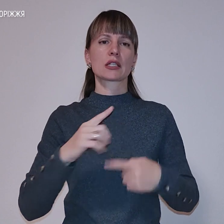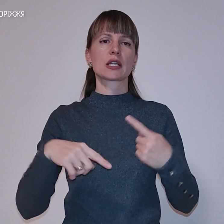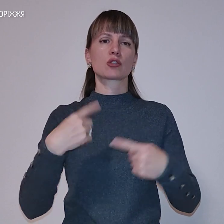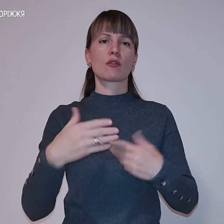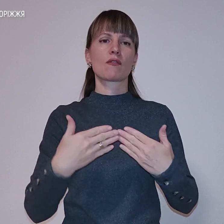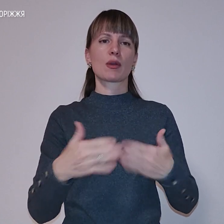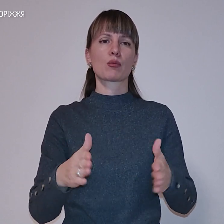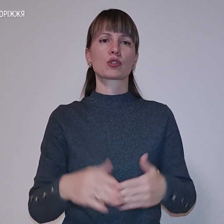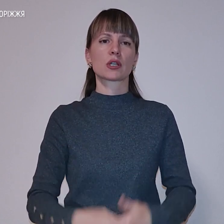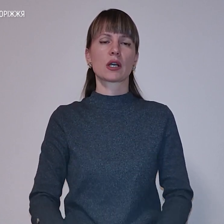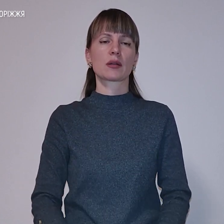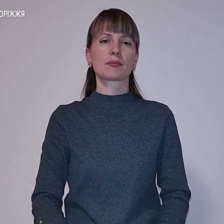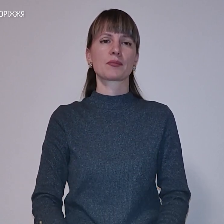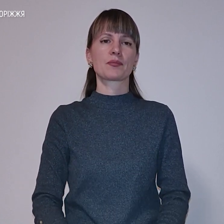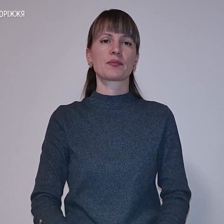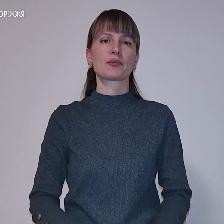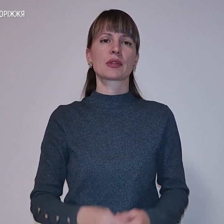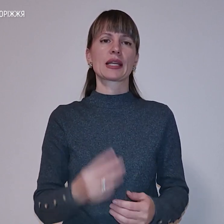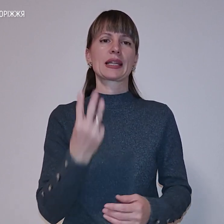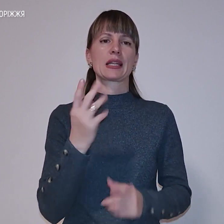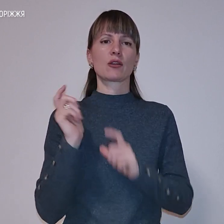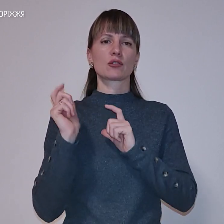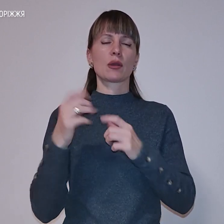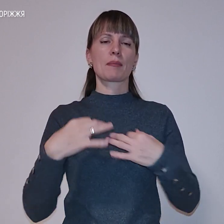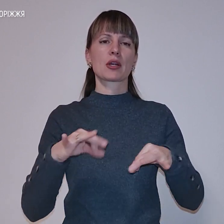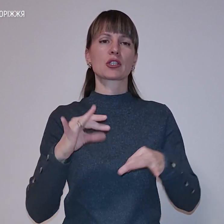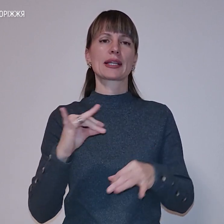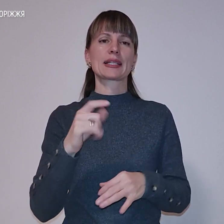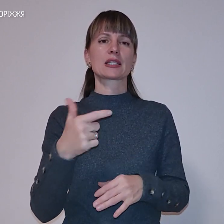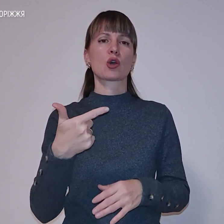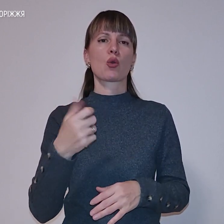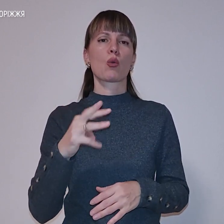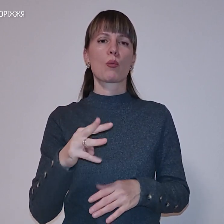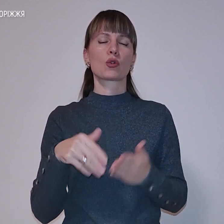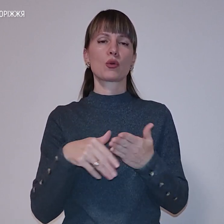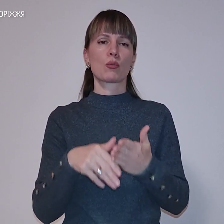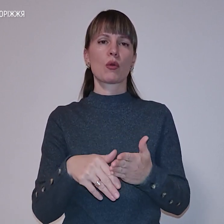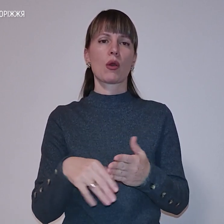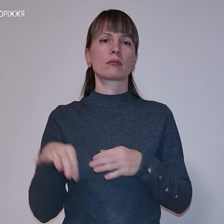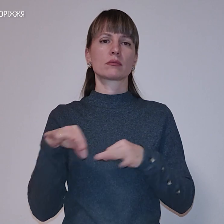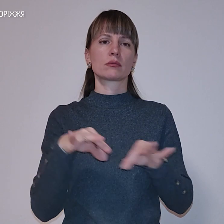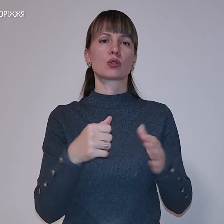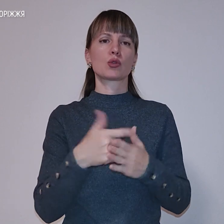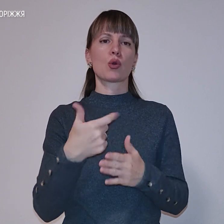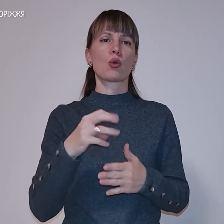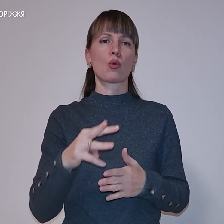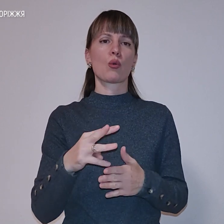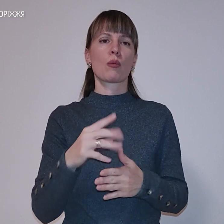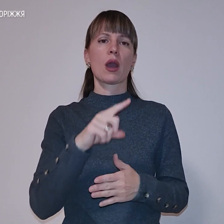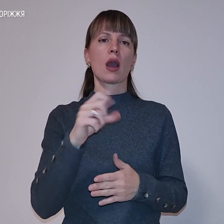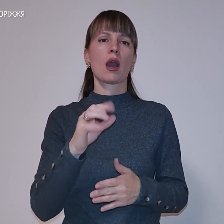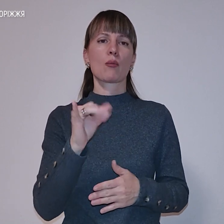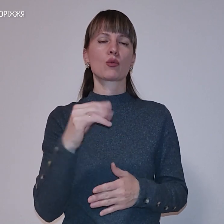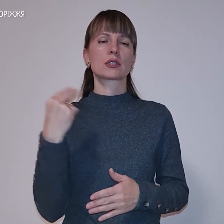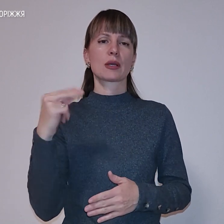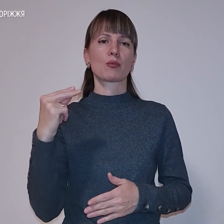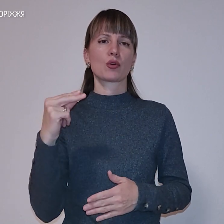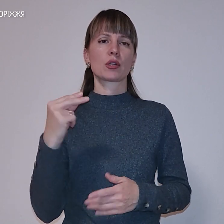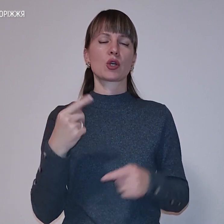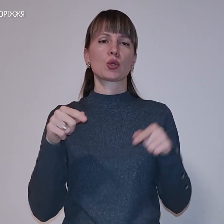випусках. Три вантажівки із гуманітарною допомогою прибули до гуманітарного хабу «Запоріжжя». Тут збирають